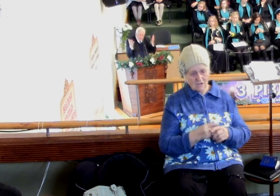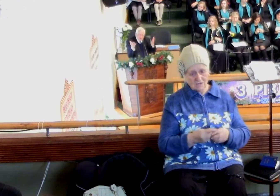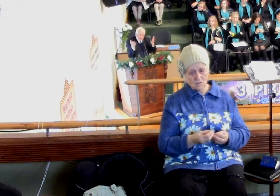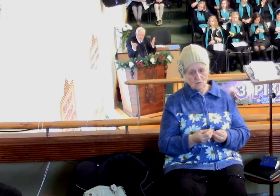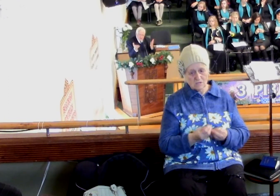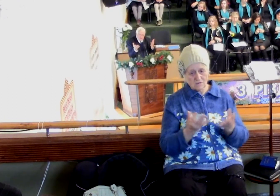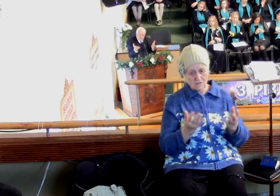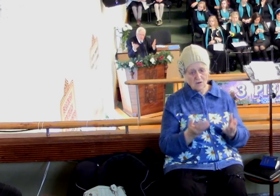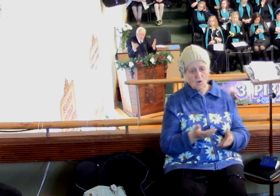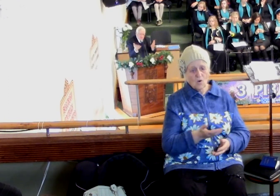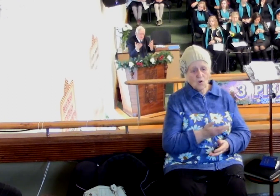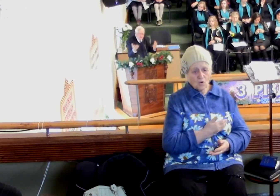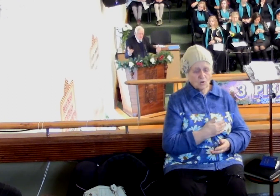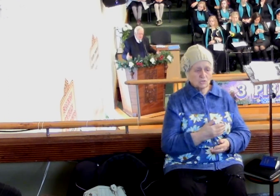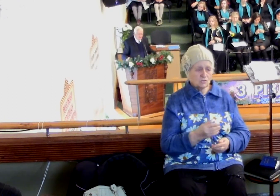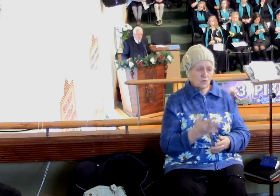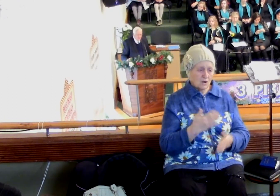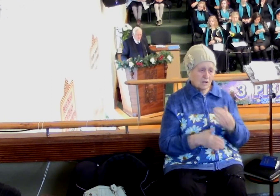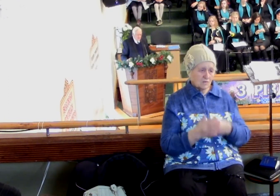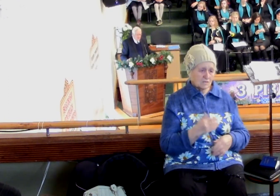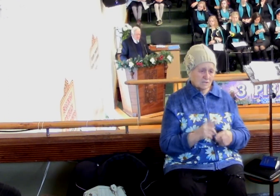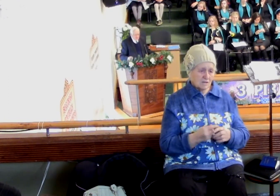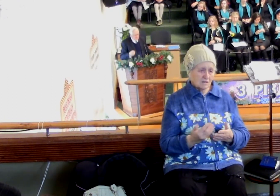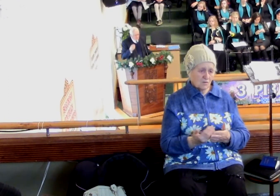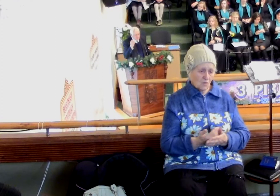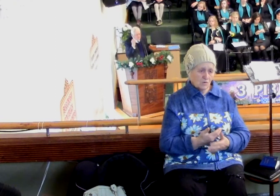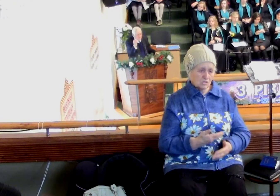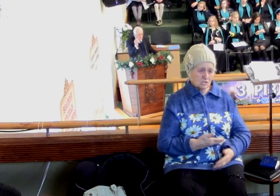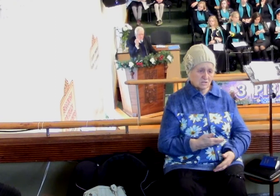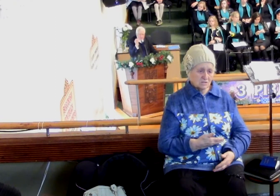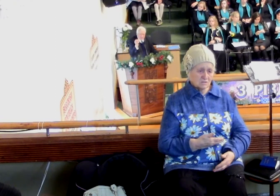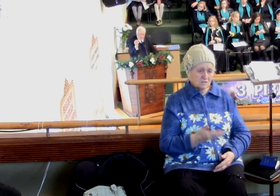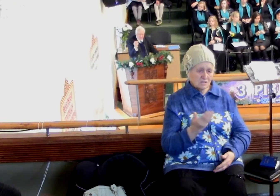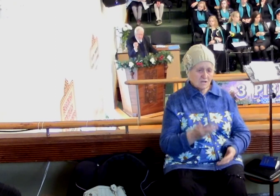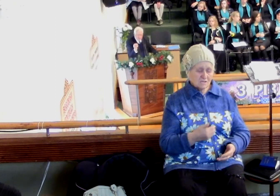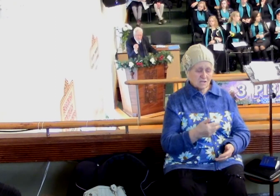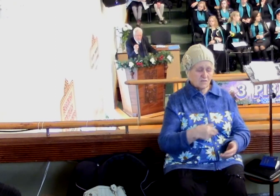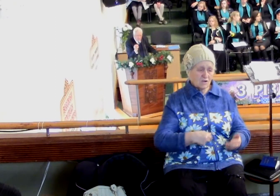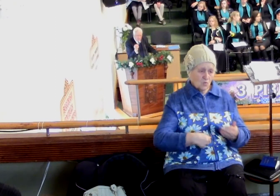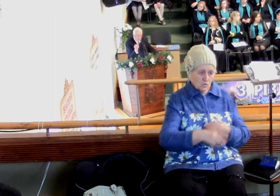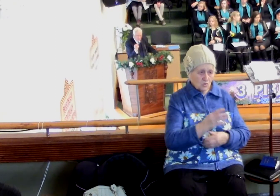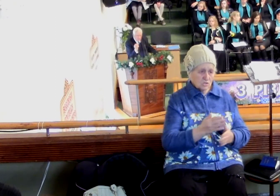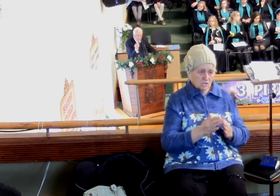сегодня хочу радоваться этой новой жизни». Если вы уйдете из дома молитвы